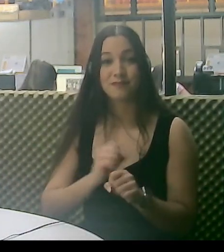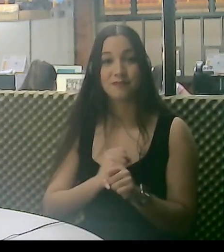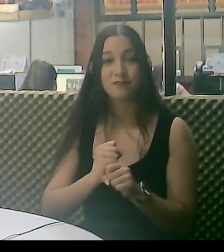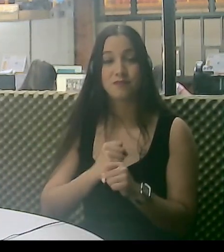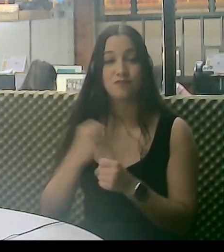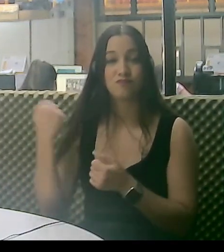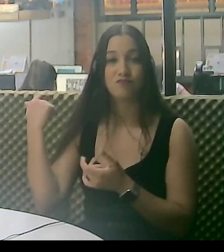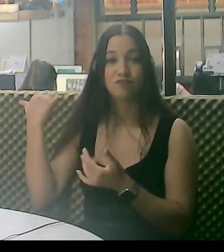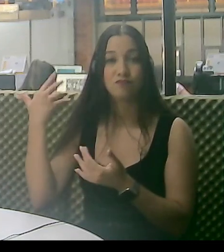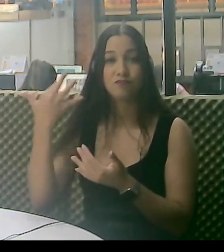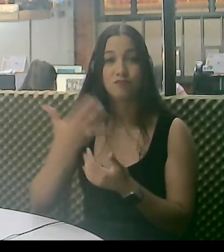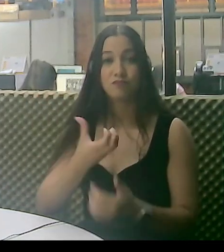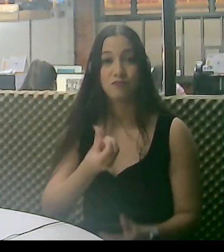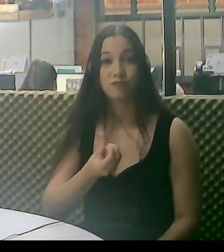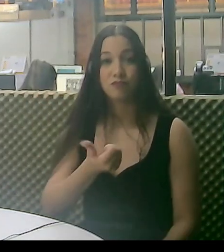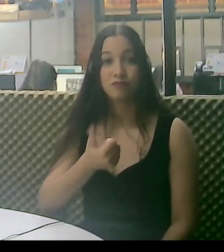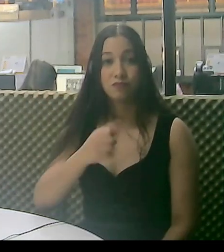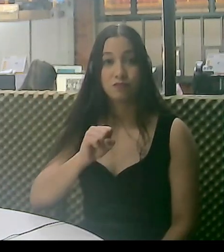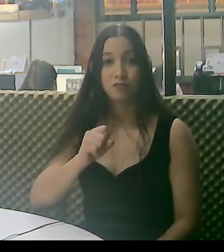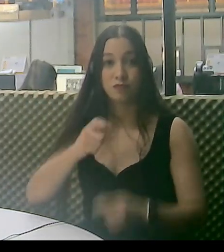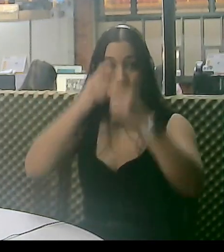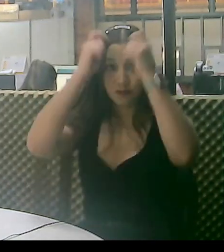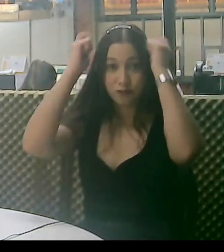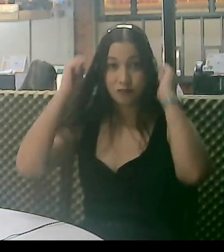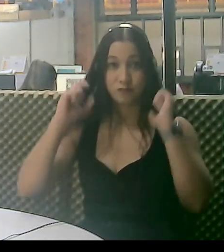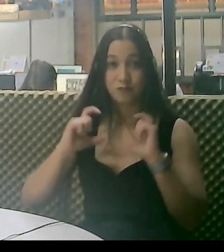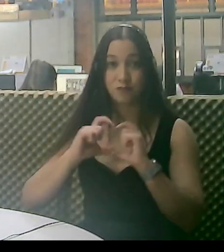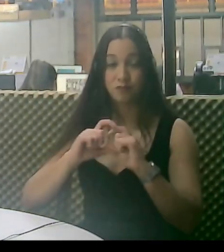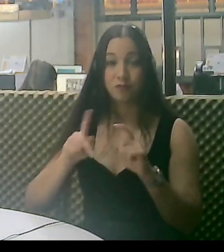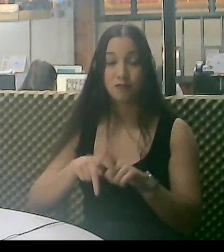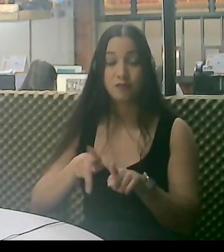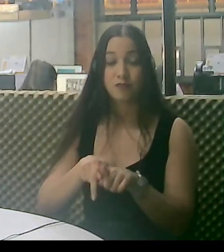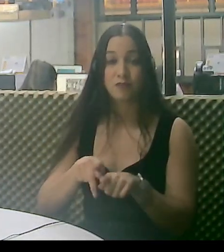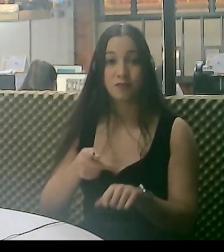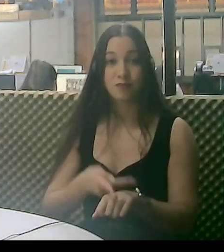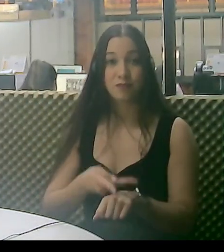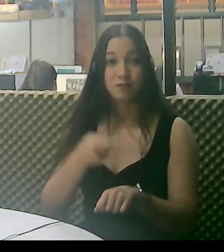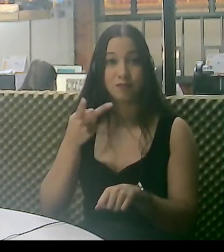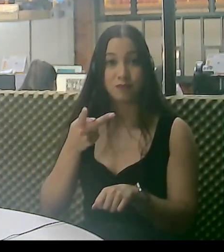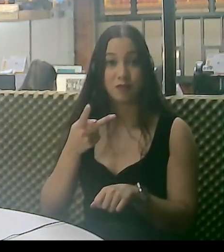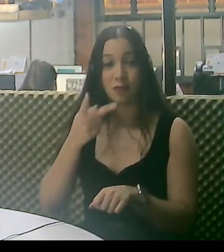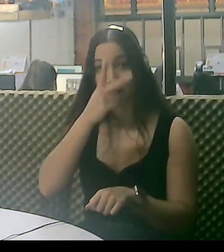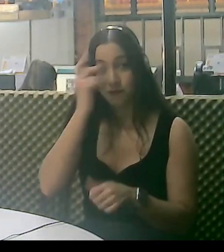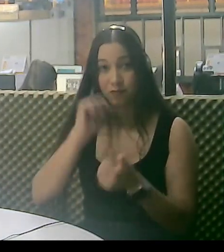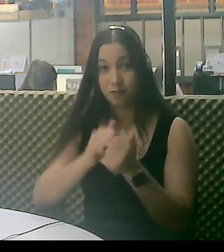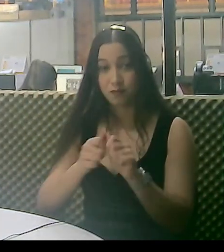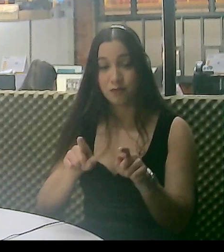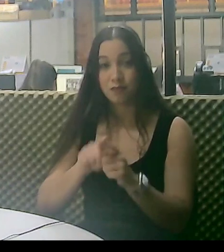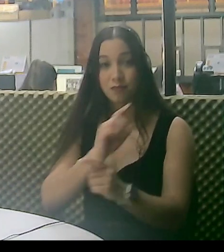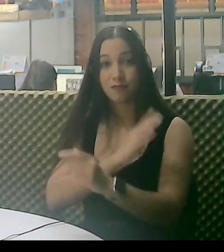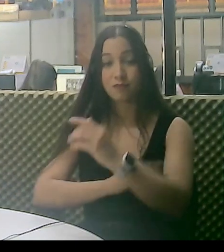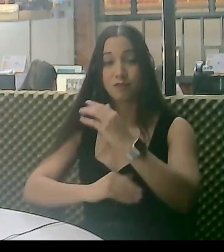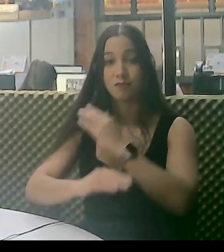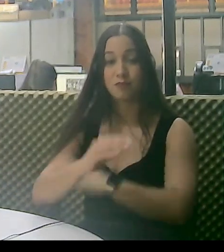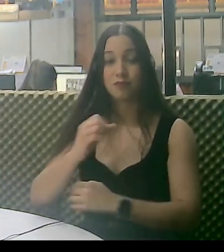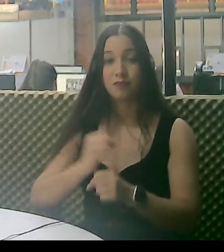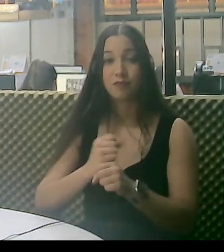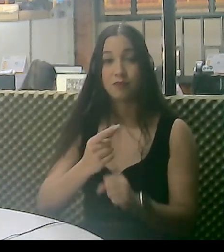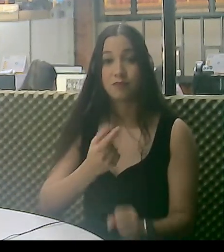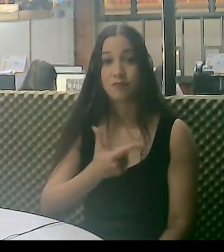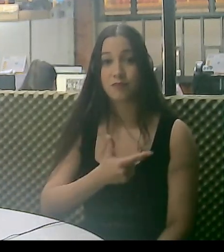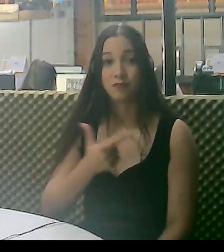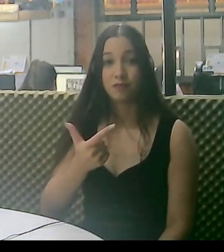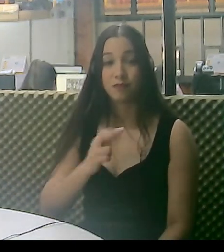foram 618 medalhas e troféus conquistados por atletas e para-atletas. Em 2022, Uberlândia